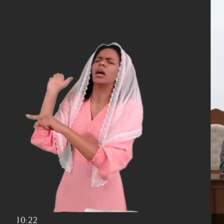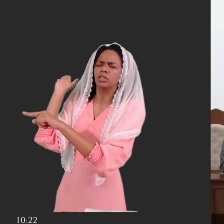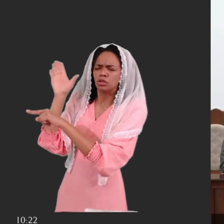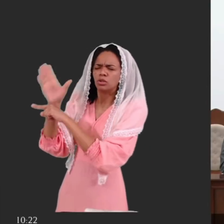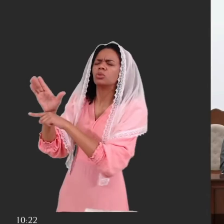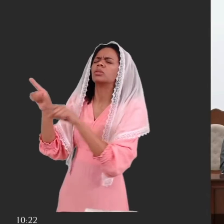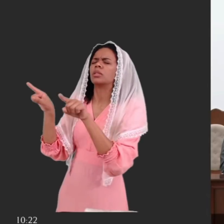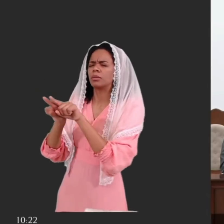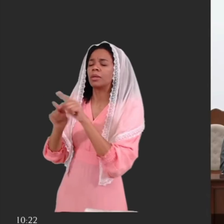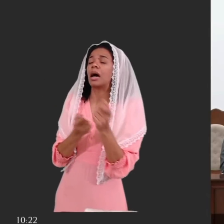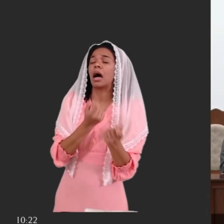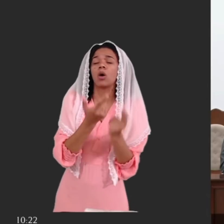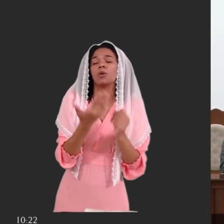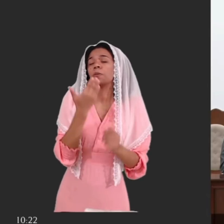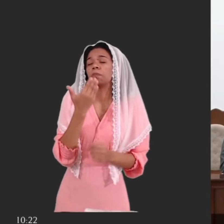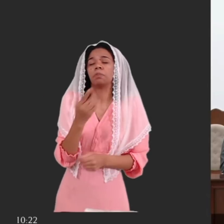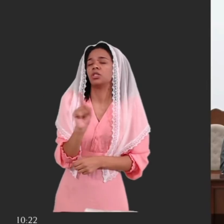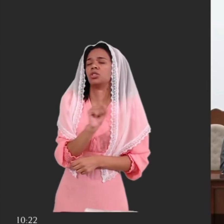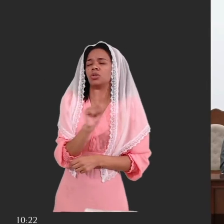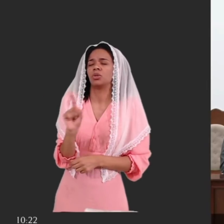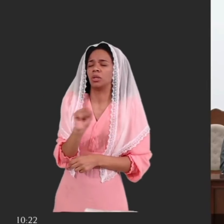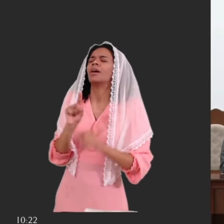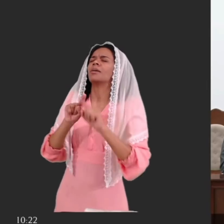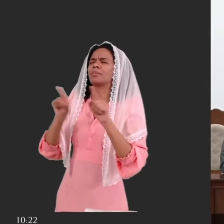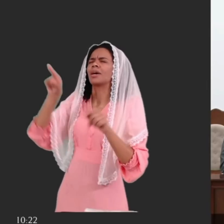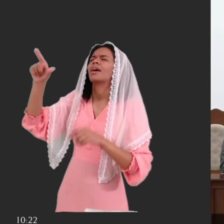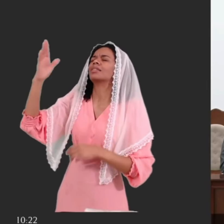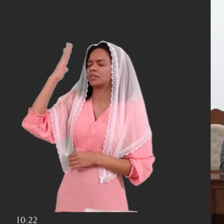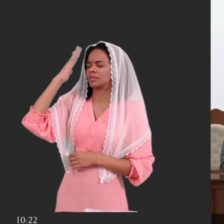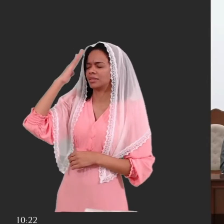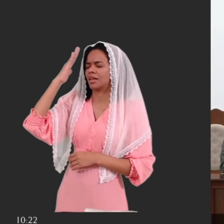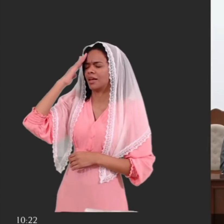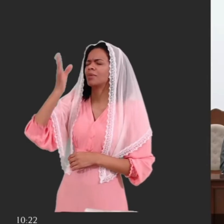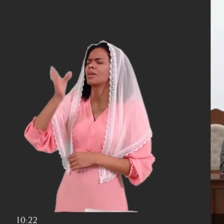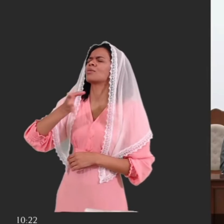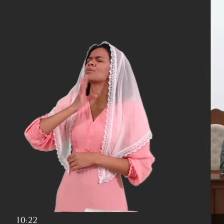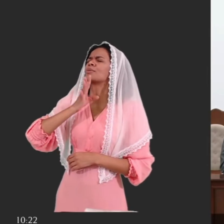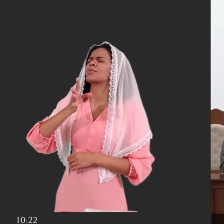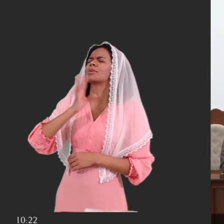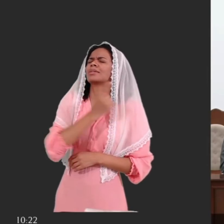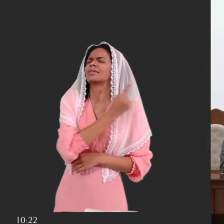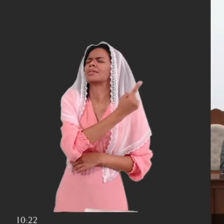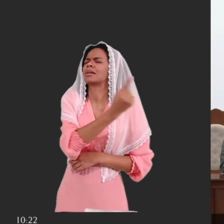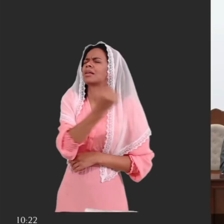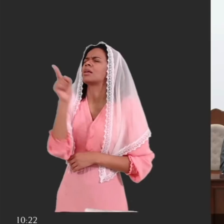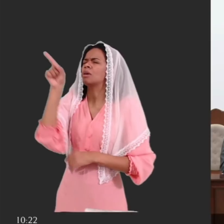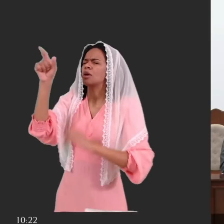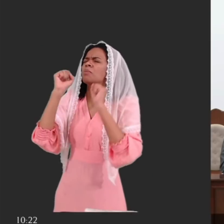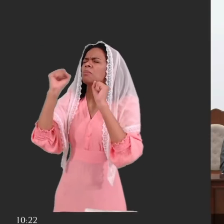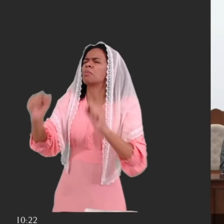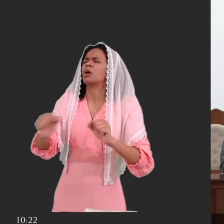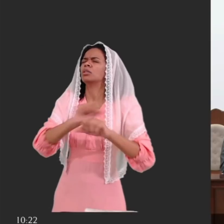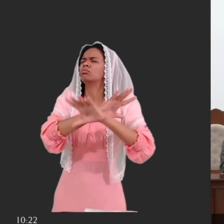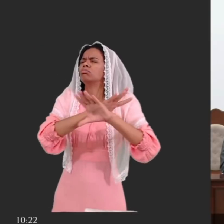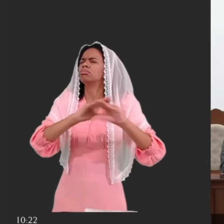pediram, Senhor, mas é patente diante dos Seus olhos. Poderoso é Tu para libertar.